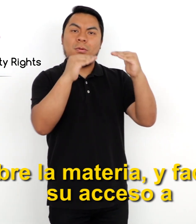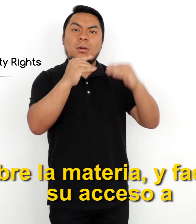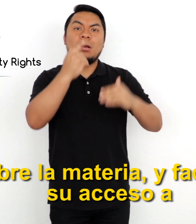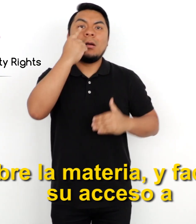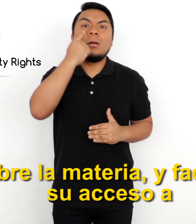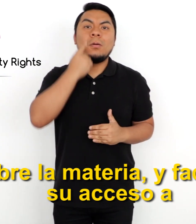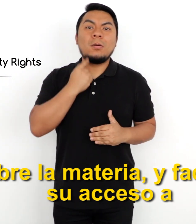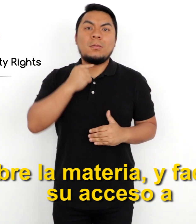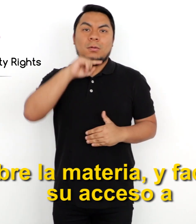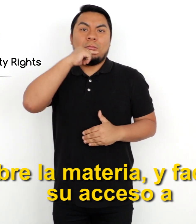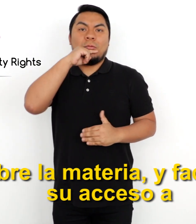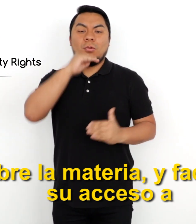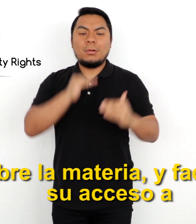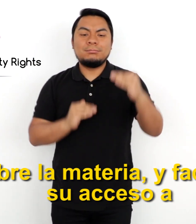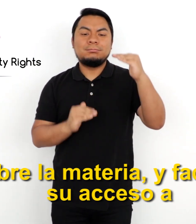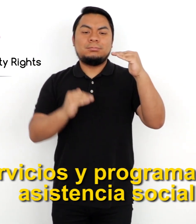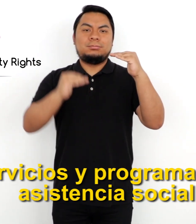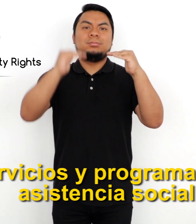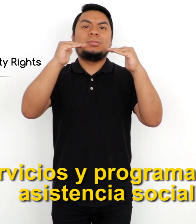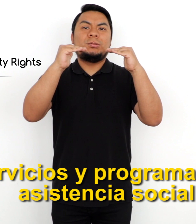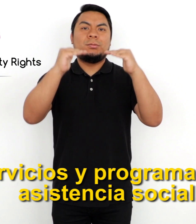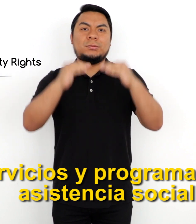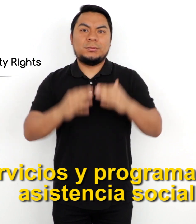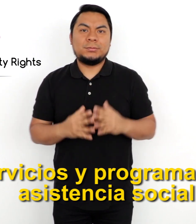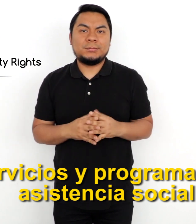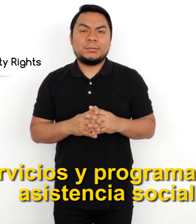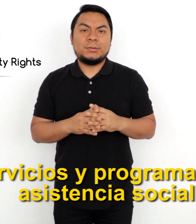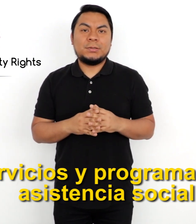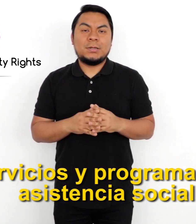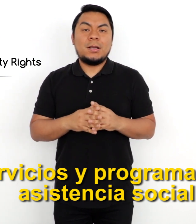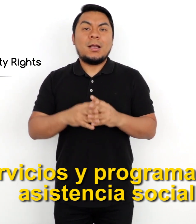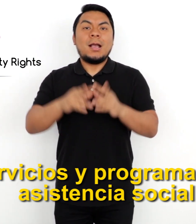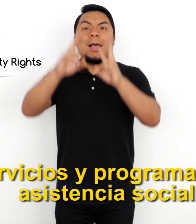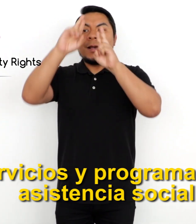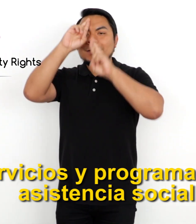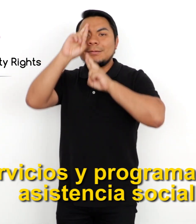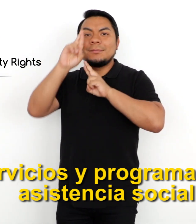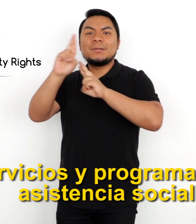Y FACILITA SU ACCESO A SERVICIOS Y PROGRAMAS DE ASISTENCIA SOCIAL